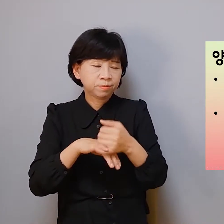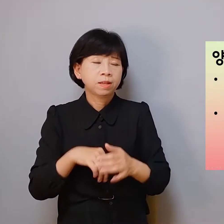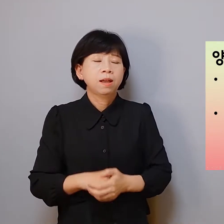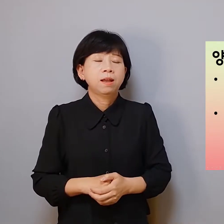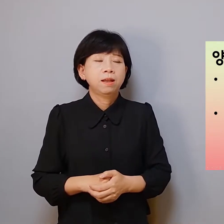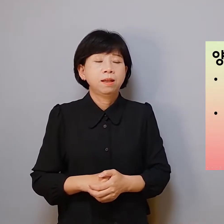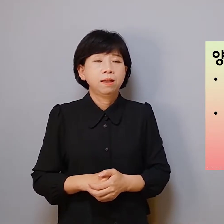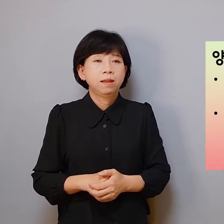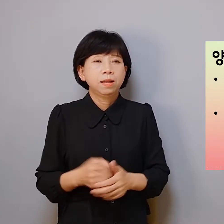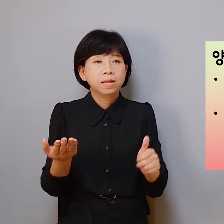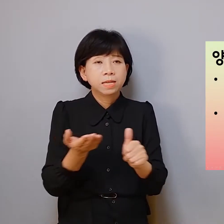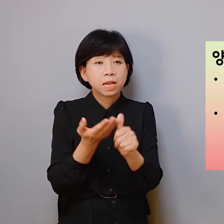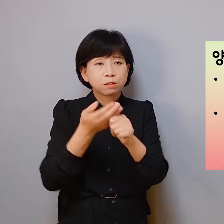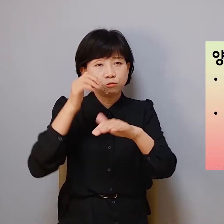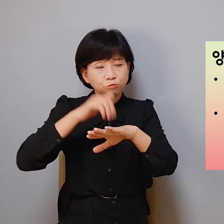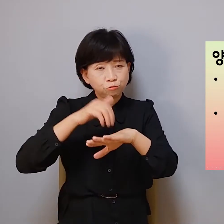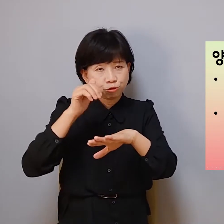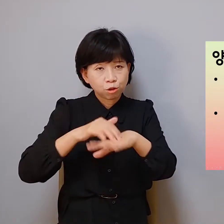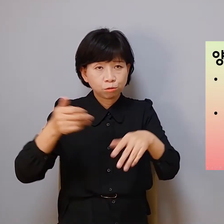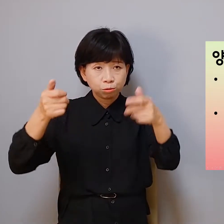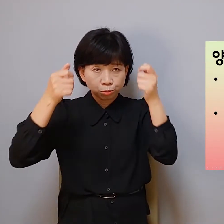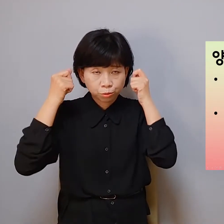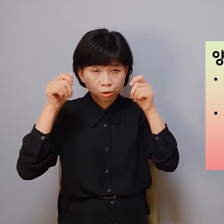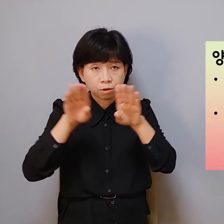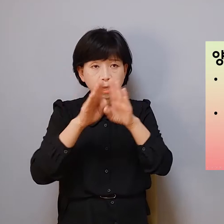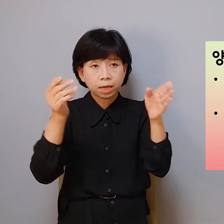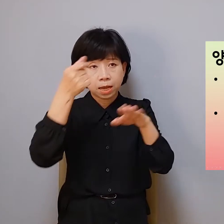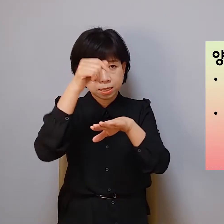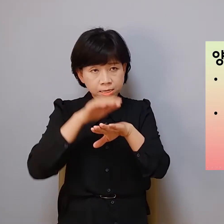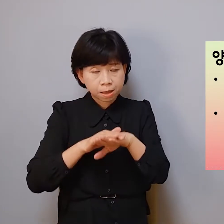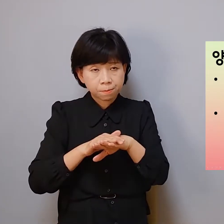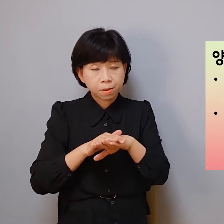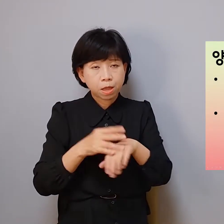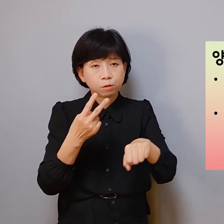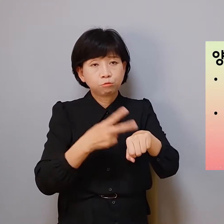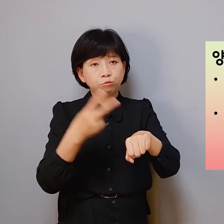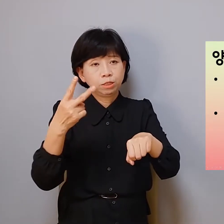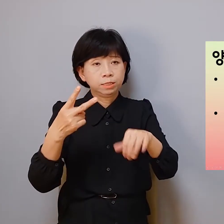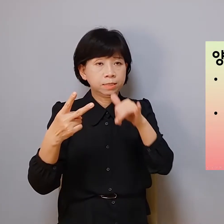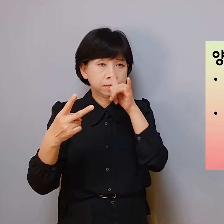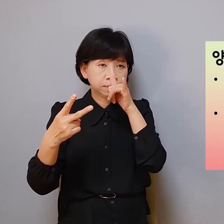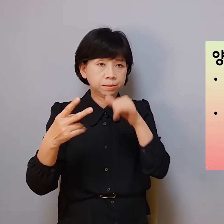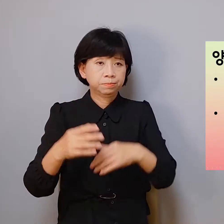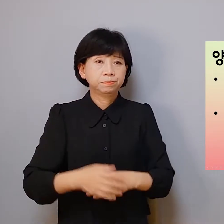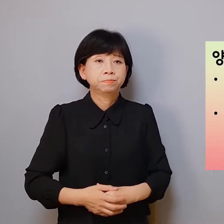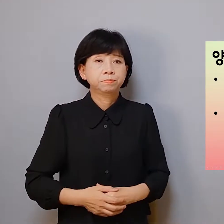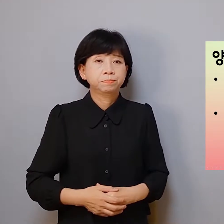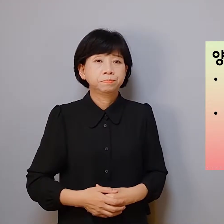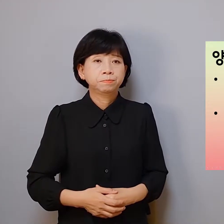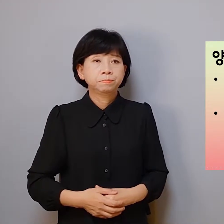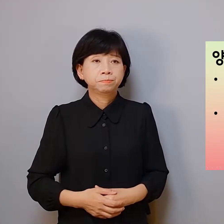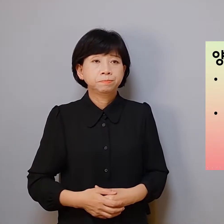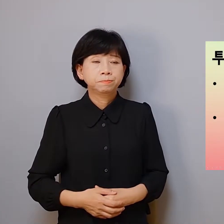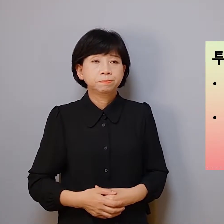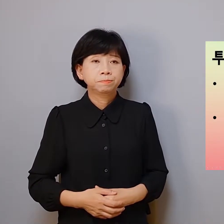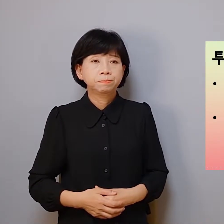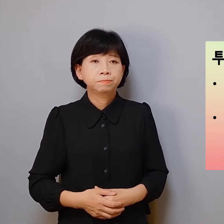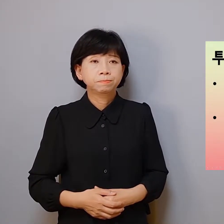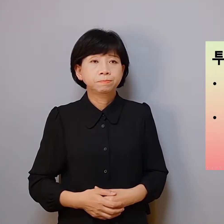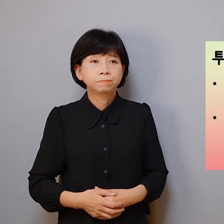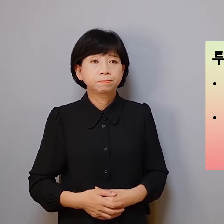양육 훈련 수료 및 개강 예배를 오늘 오후 2시 은혜홀에서 드립니다.